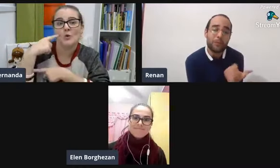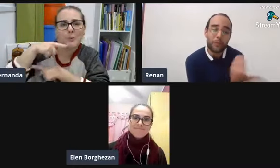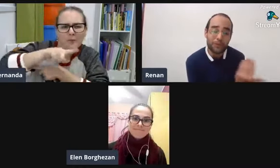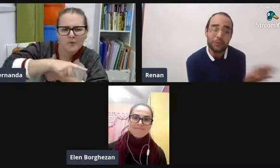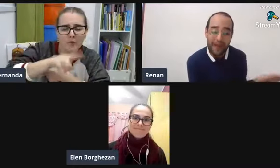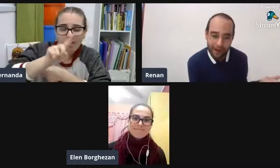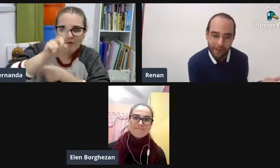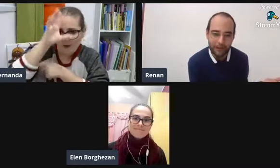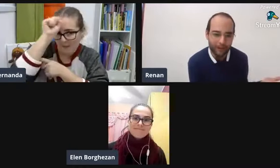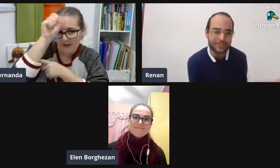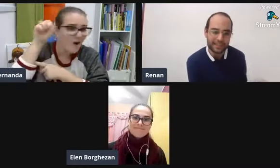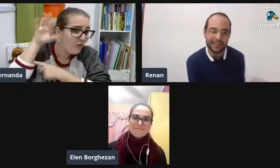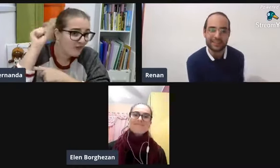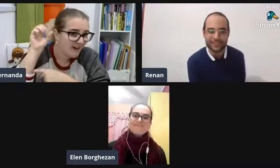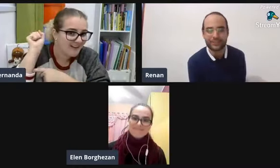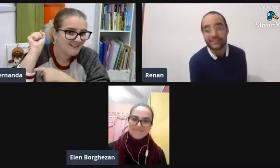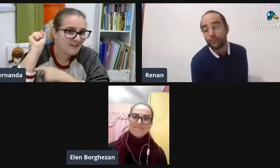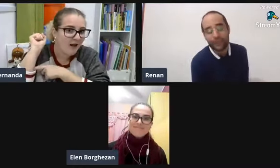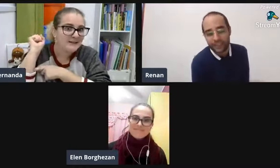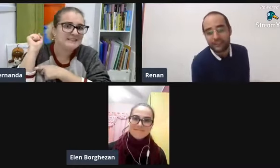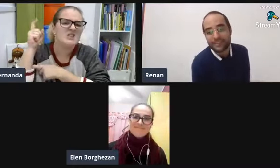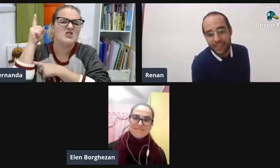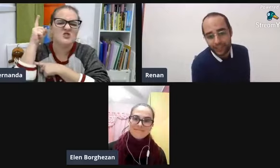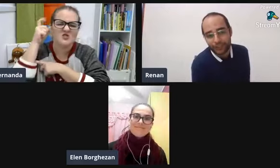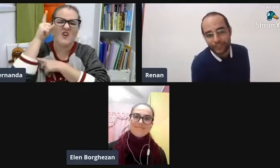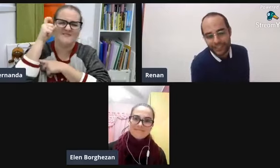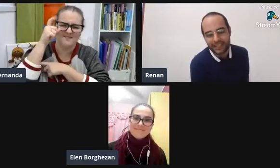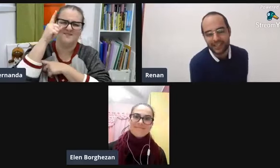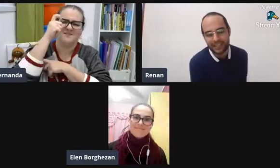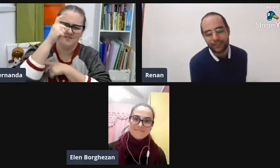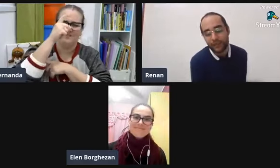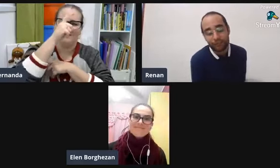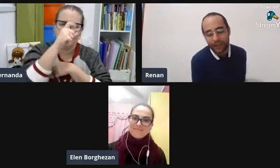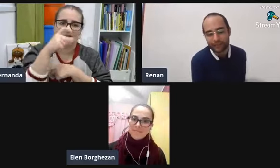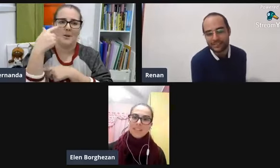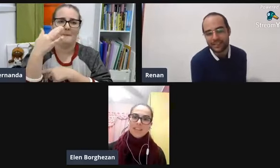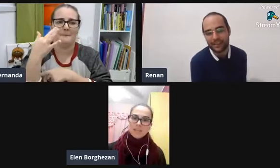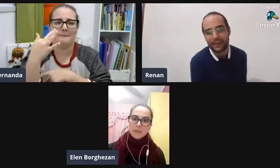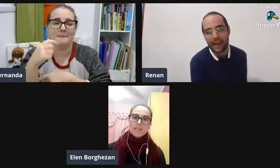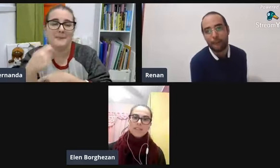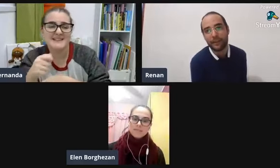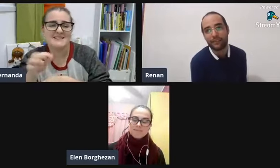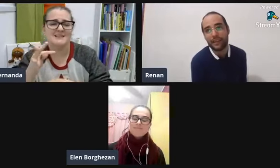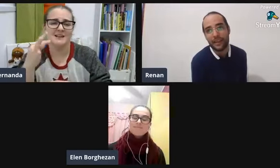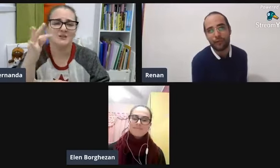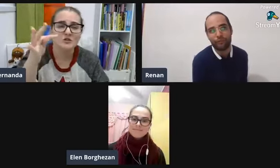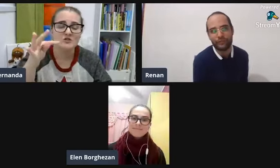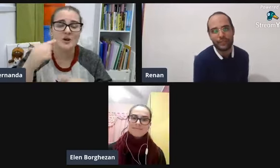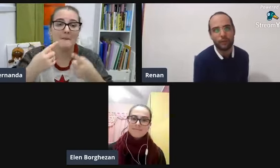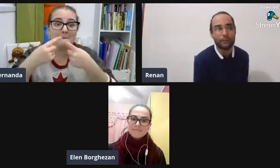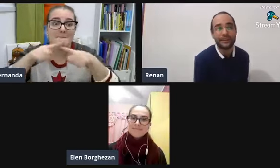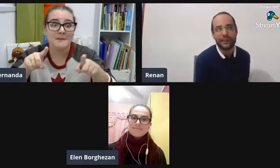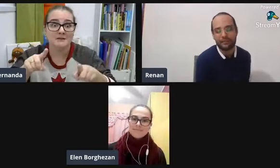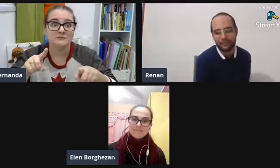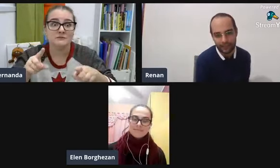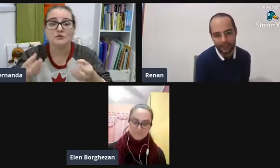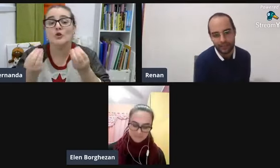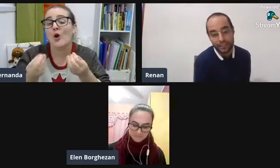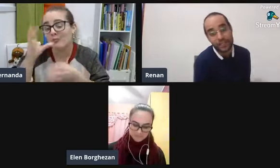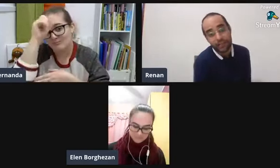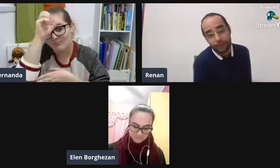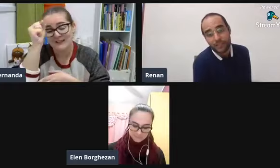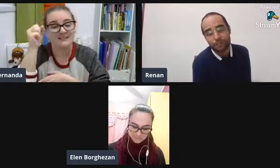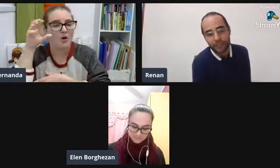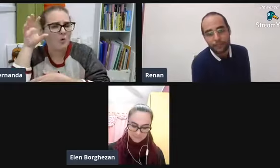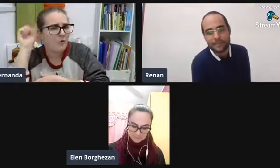passar um trabalho muito maior para conseguir isso, se não for através de tecnologia, né? Então, ele não vai conseguir aprender a ouvir ou aprender a